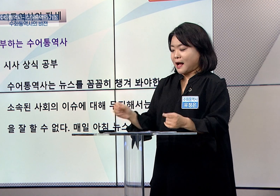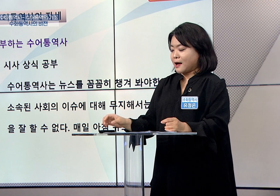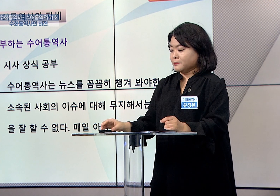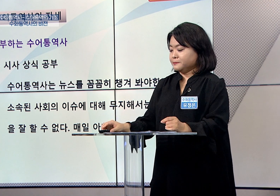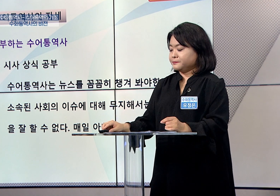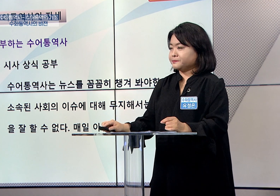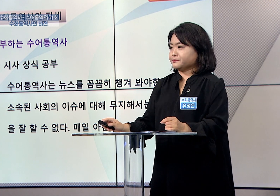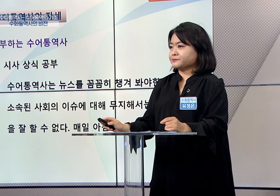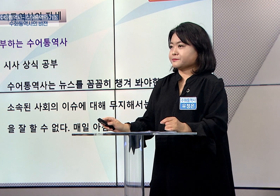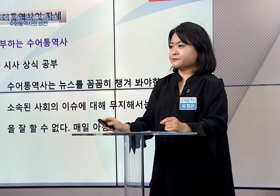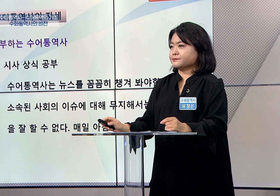같습니다.